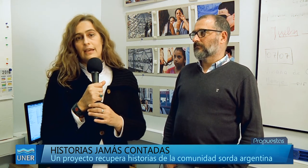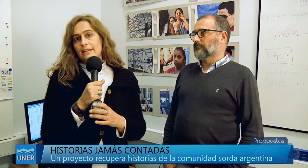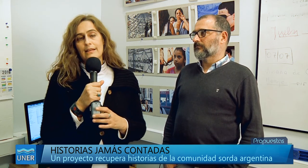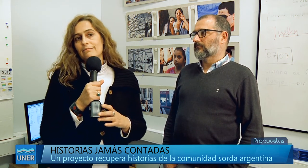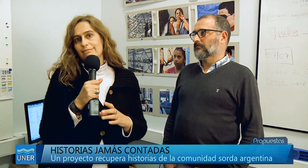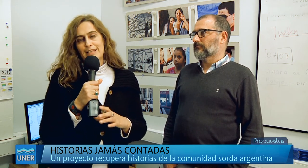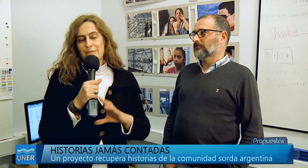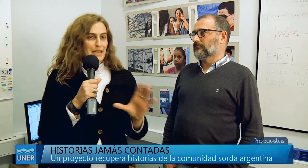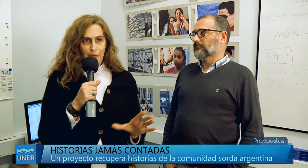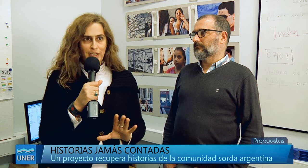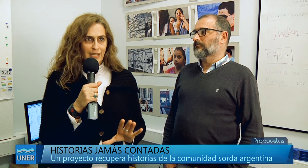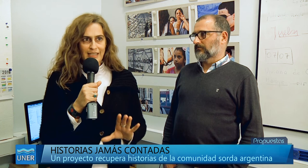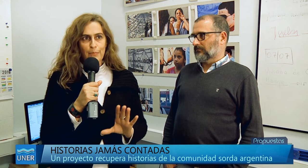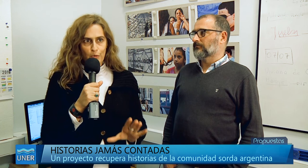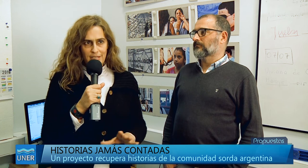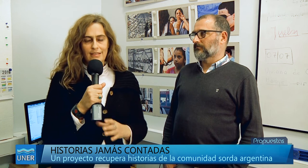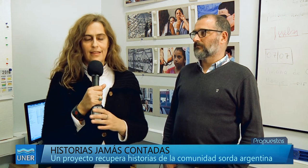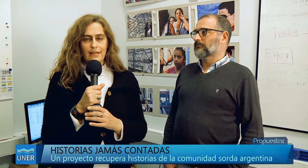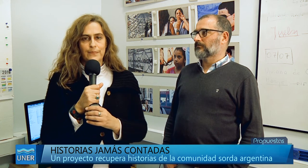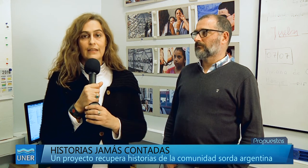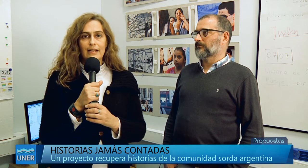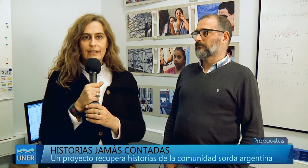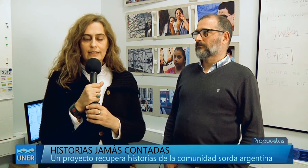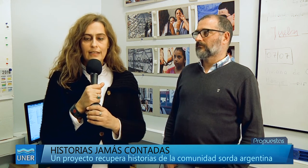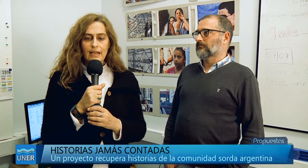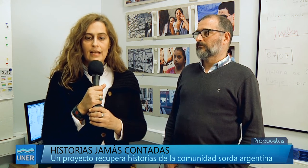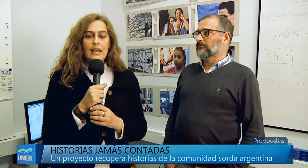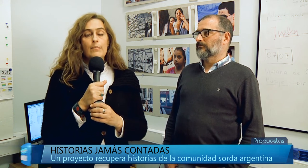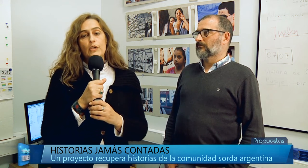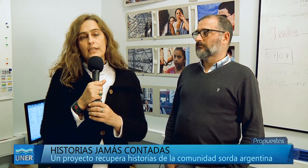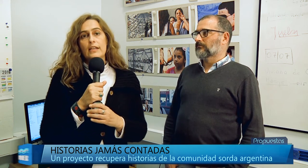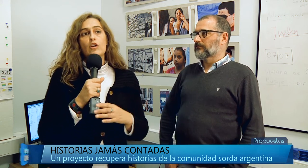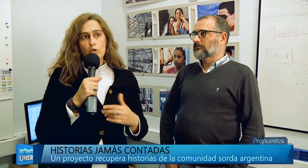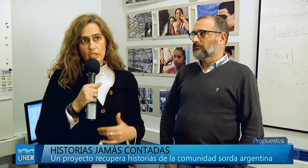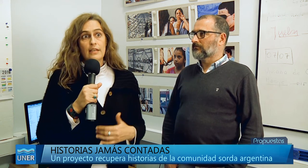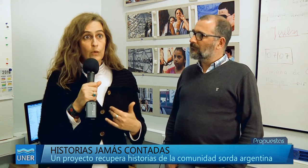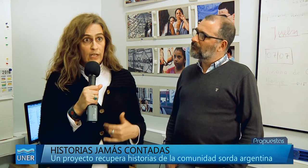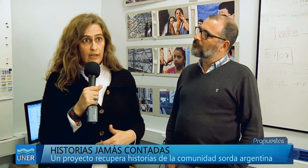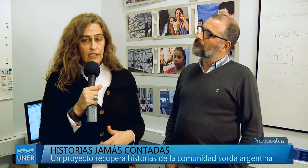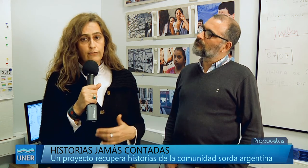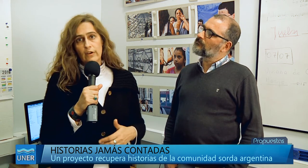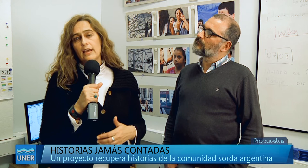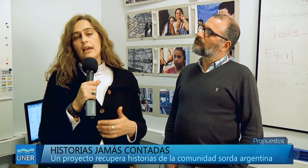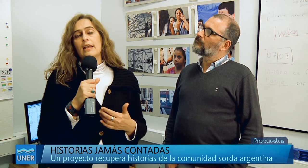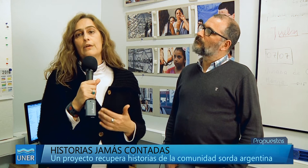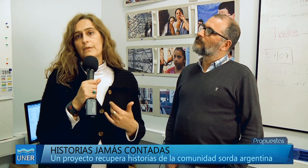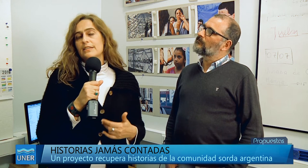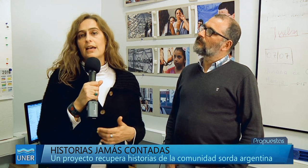están diseminados en distintas provincias de la Argentina, pero que tiene como sede la UNER, que fue la universidad